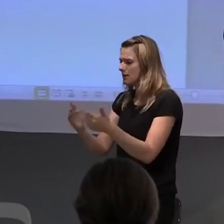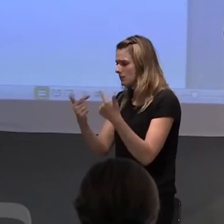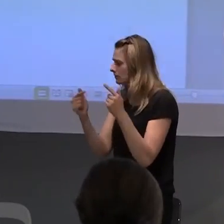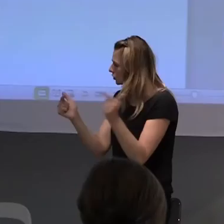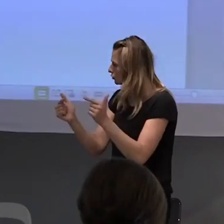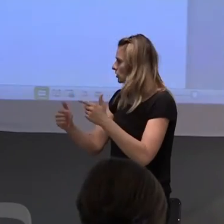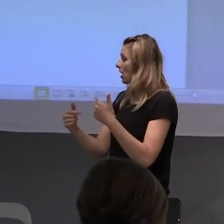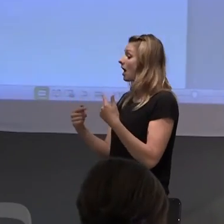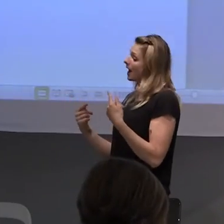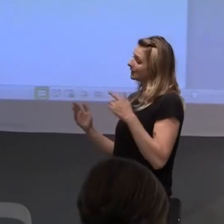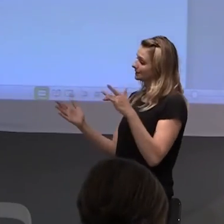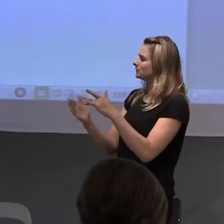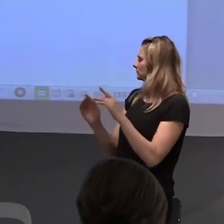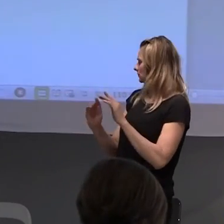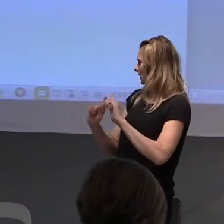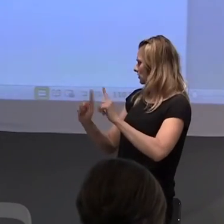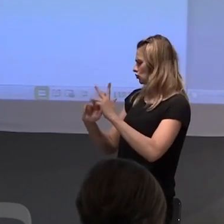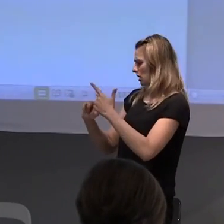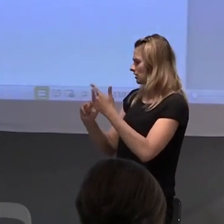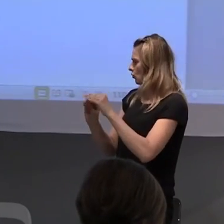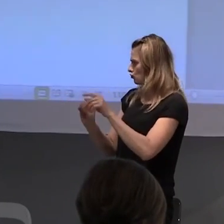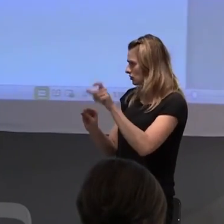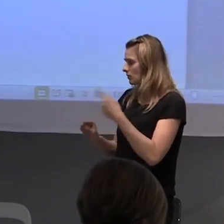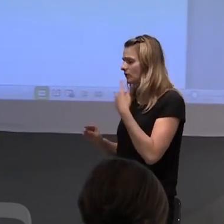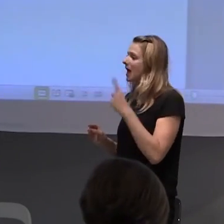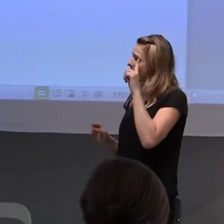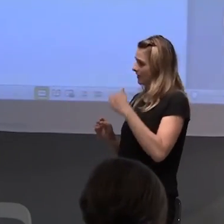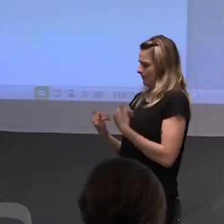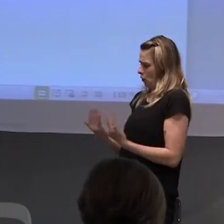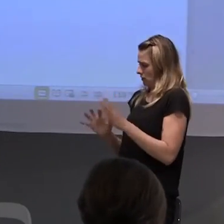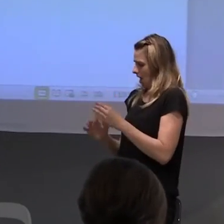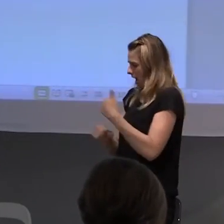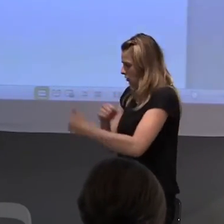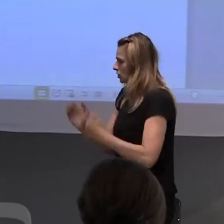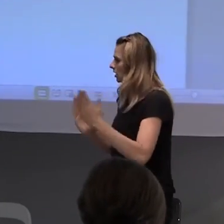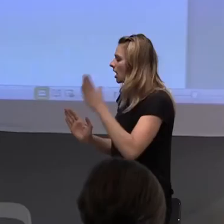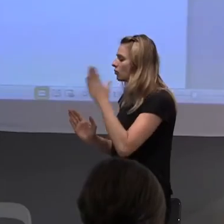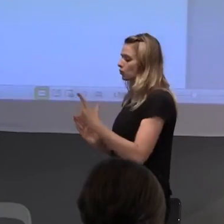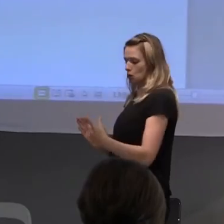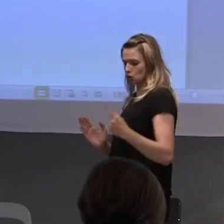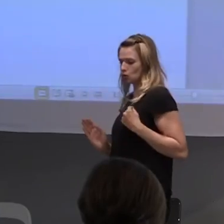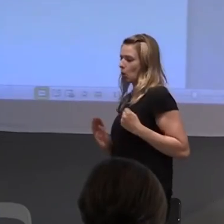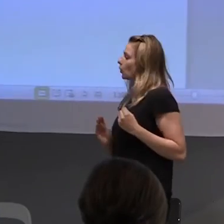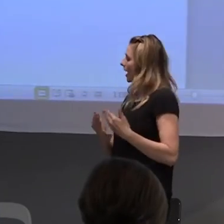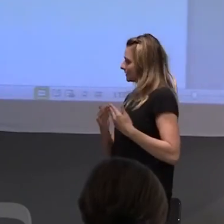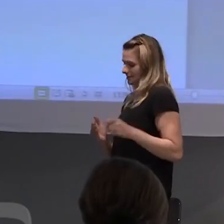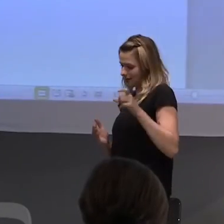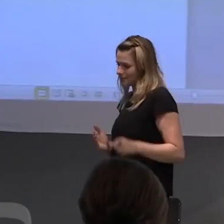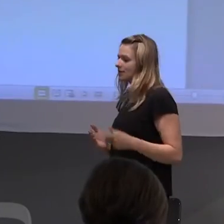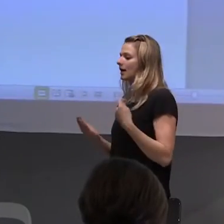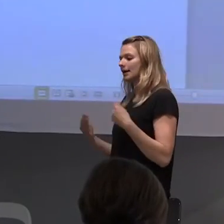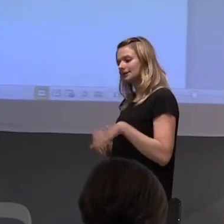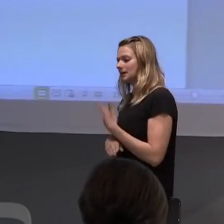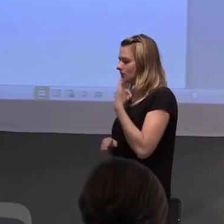bylo dobře mně i asistentovi, se kterým mě čeká následující školní rok. Varianta byla, uvaříme si kafe a budeme spolu prostě